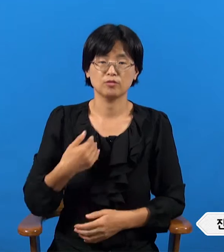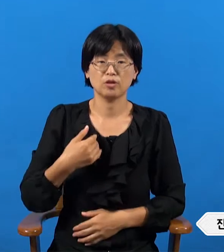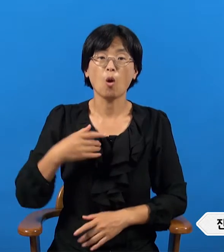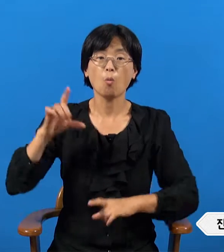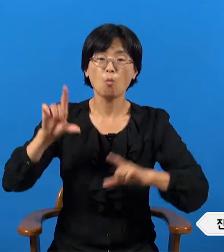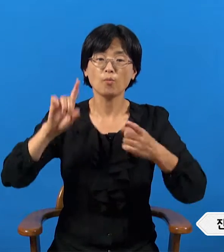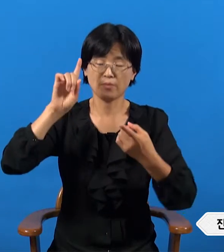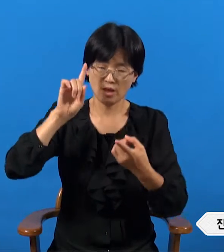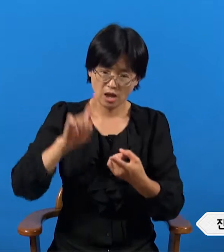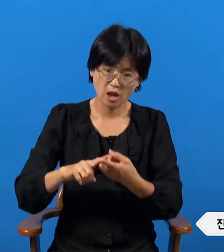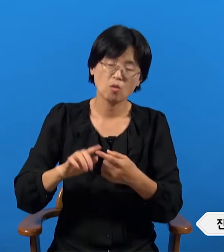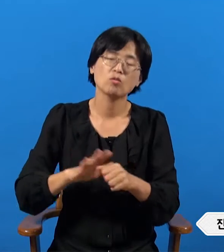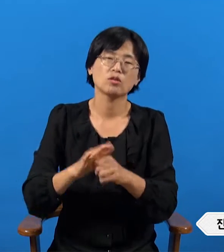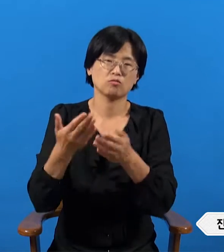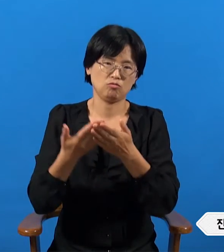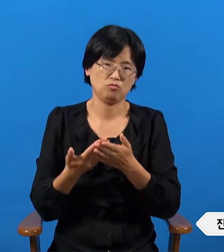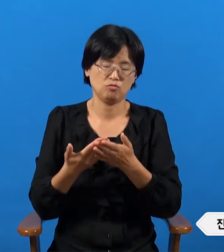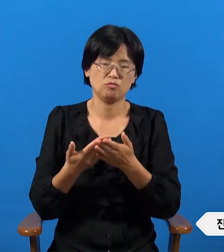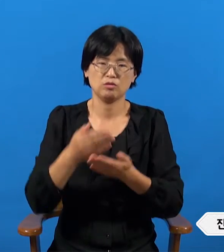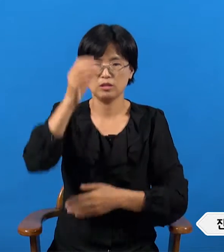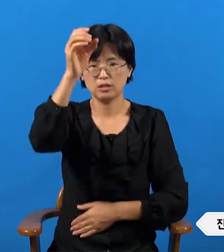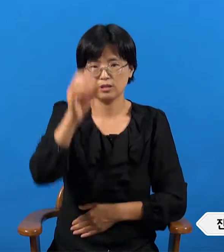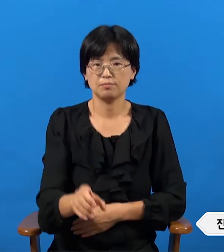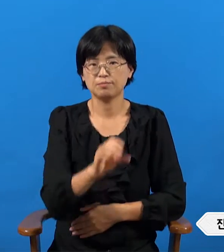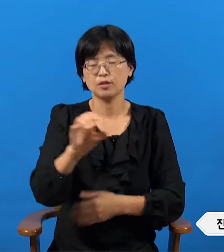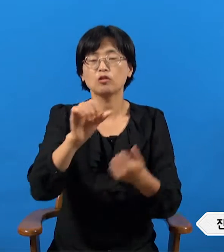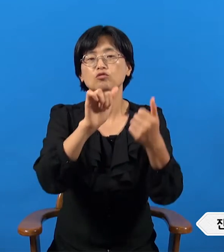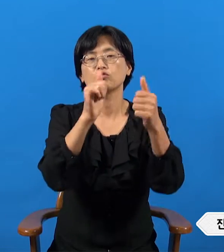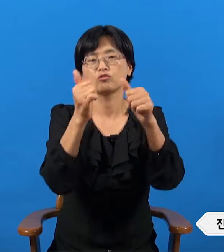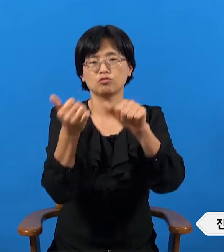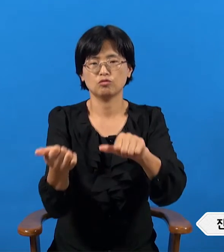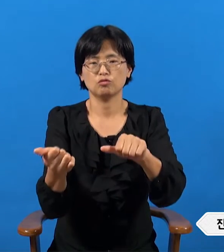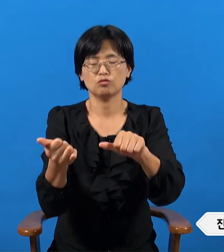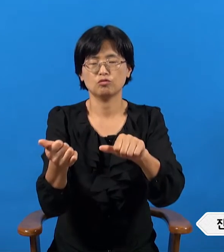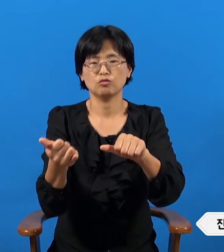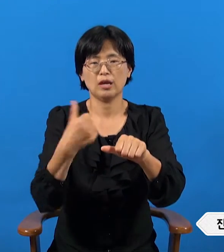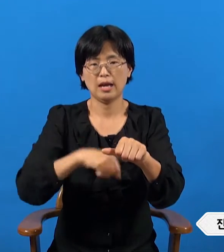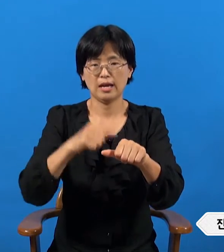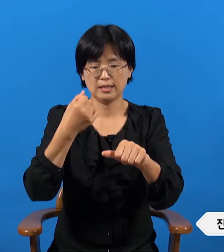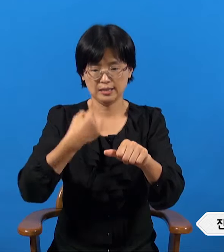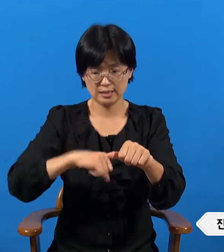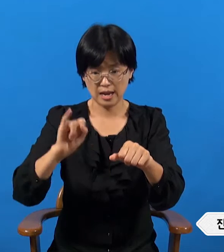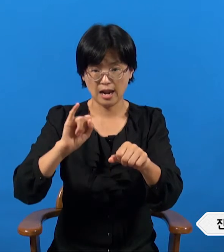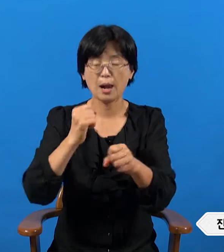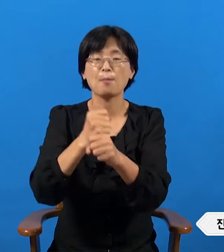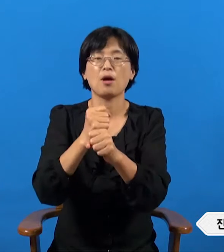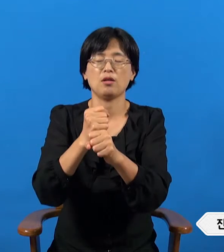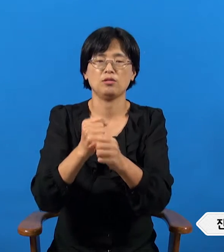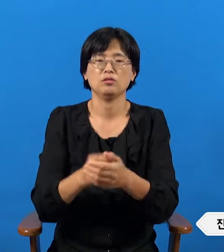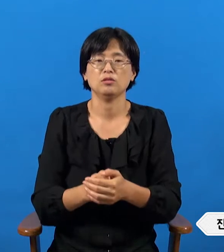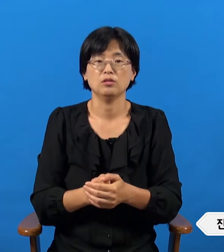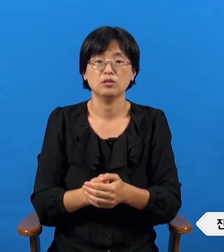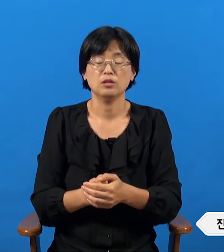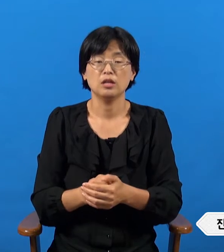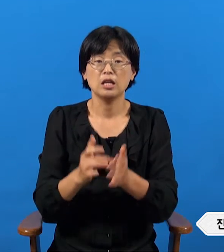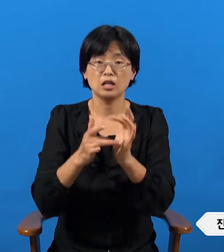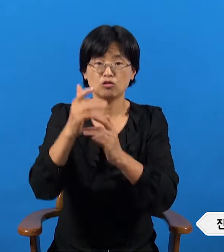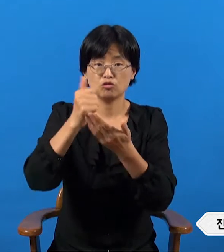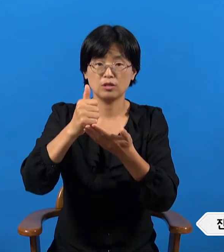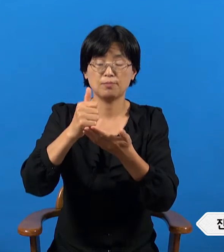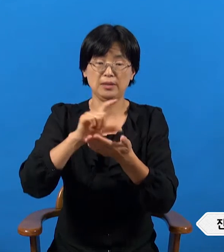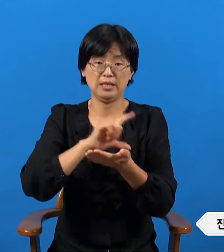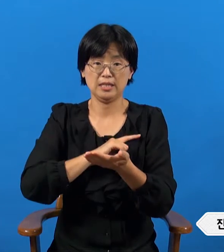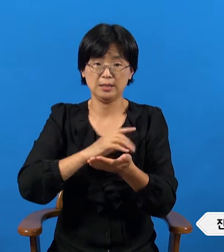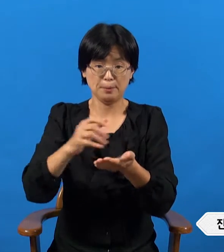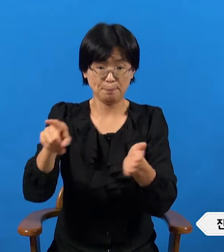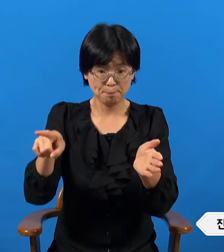우리를 사랑하셨습니다. 그리고 우리를 향해 십자가에 죽으셨습니다. 그리고 우리를 자녀 삼으셨습니다. 영접하는 자, 곧 그